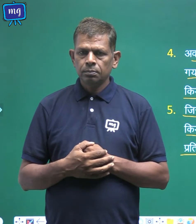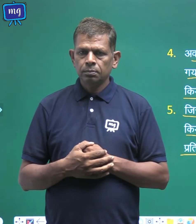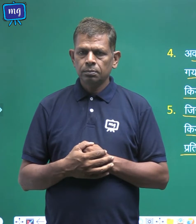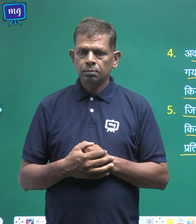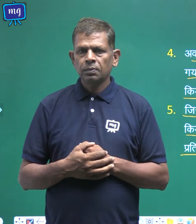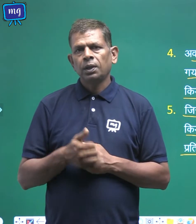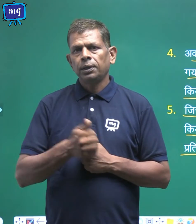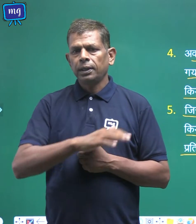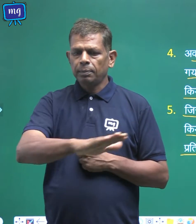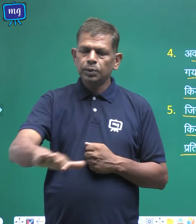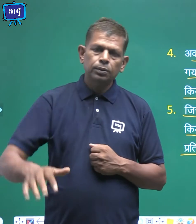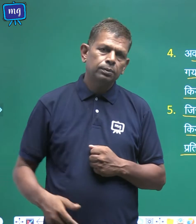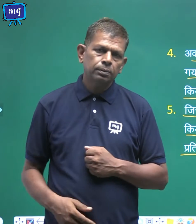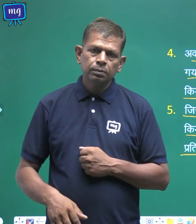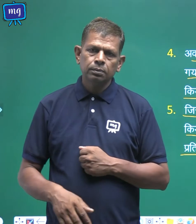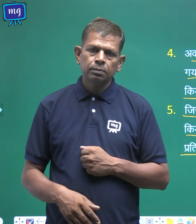ठीक है बच्चों।